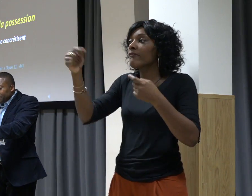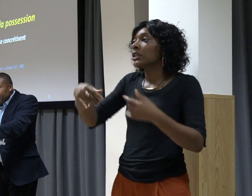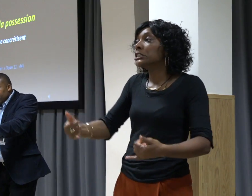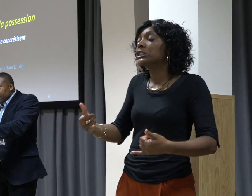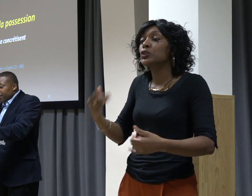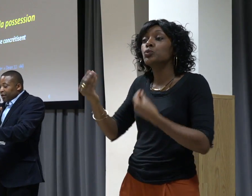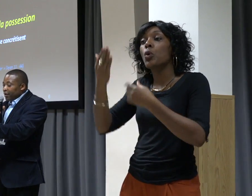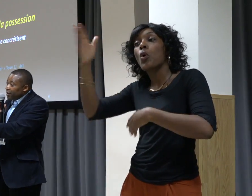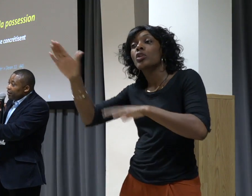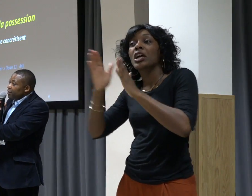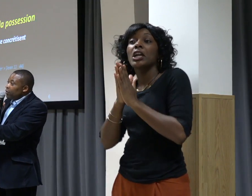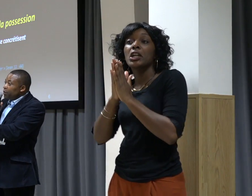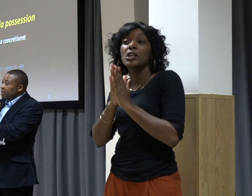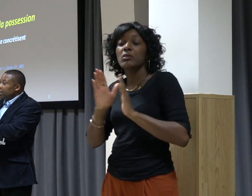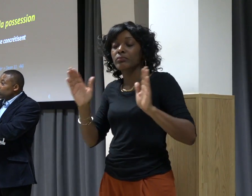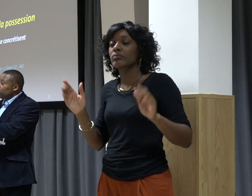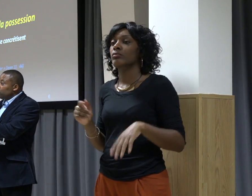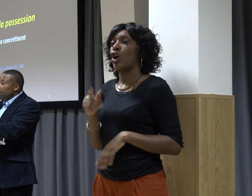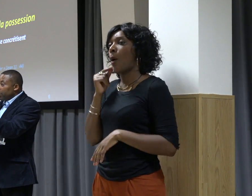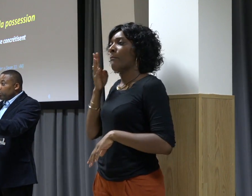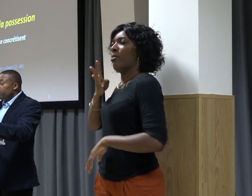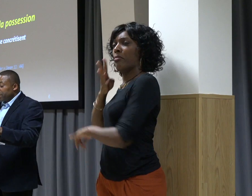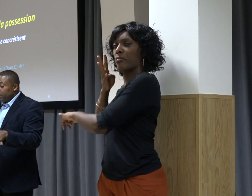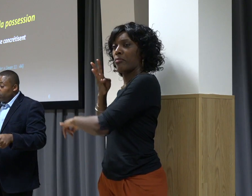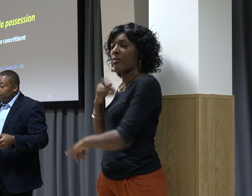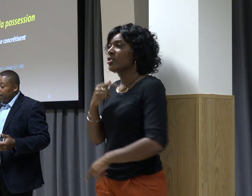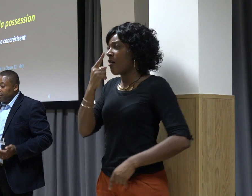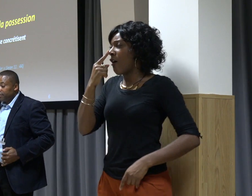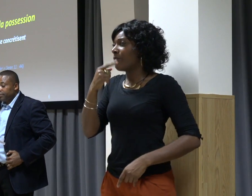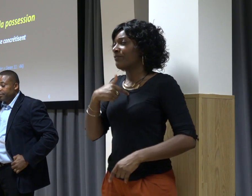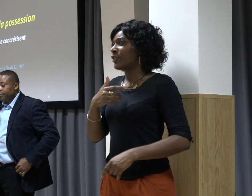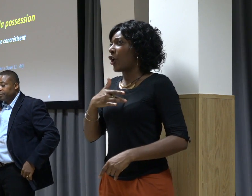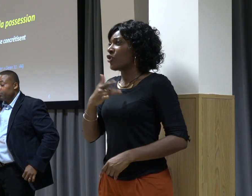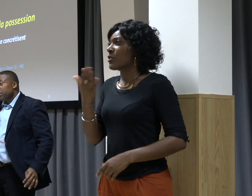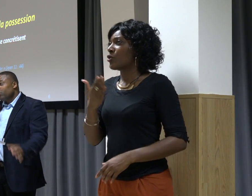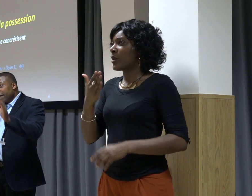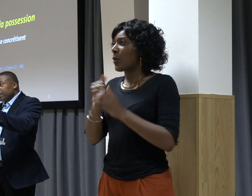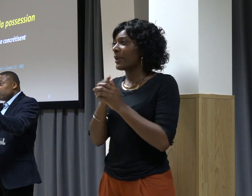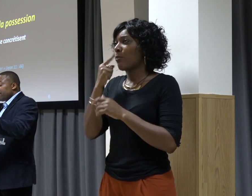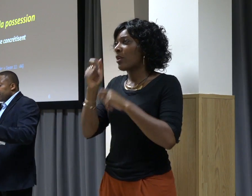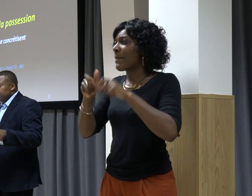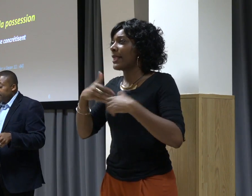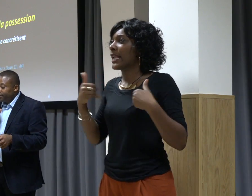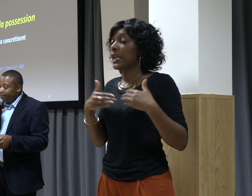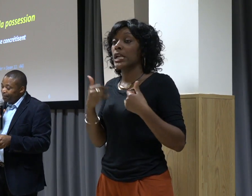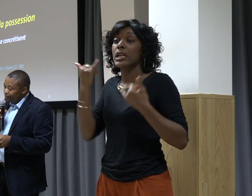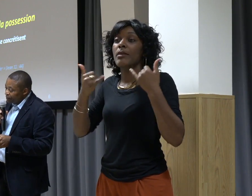église et le prédicateur du jour a à cœur de prier pour les malades, prier pour la guérison des